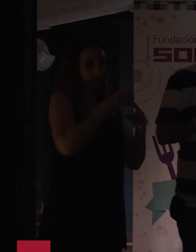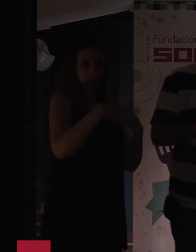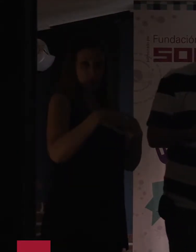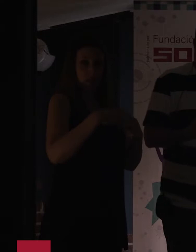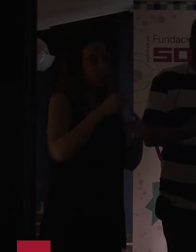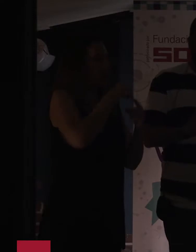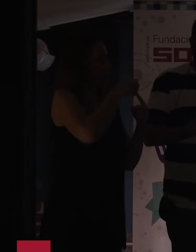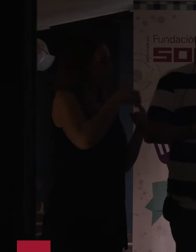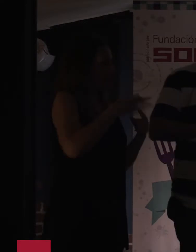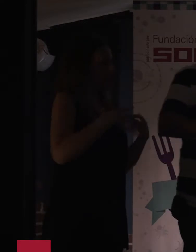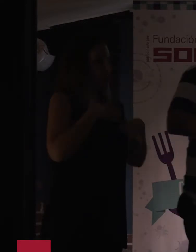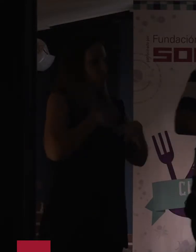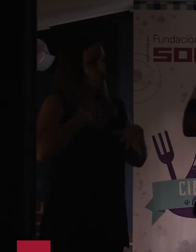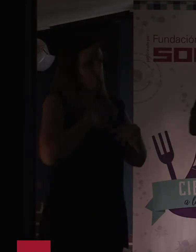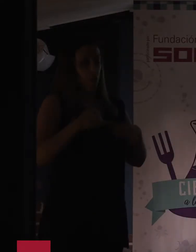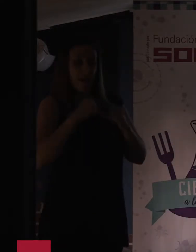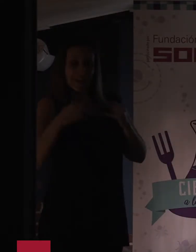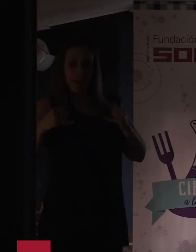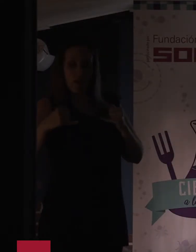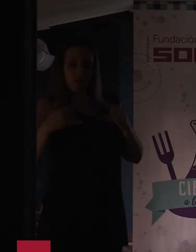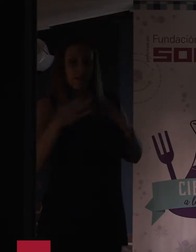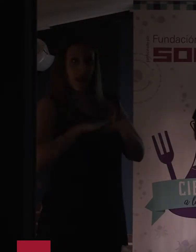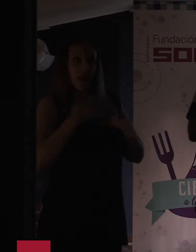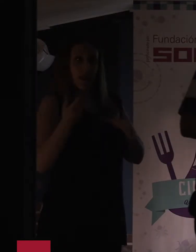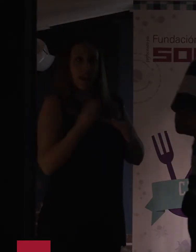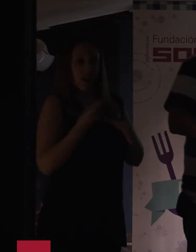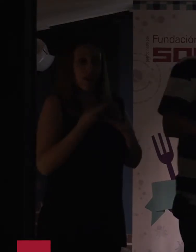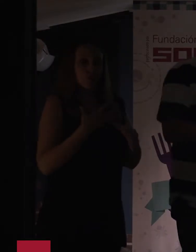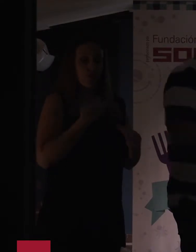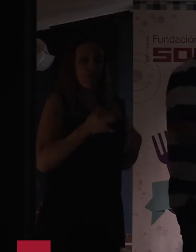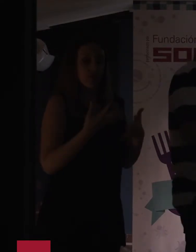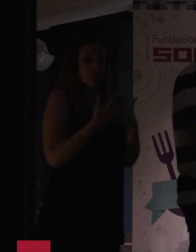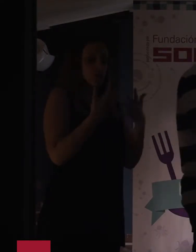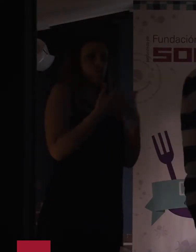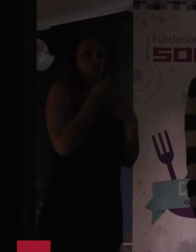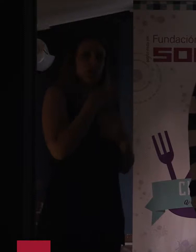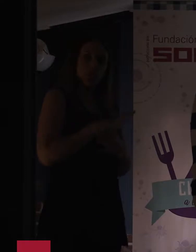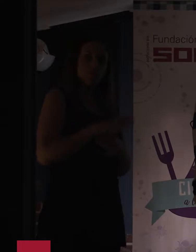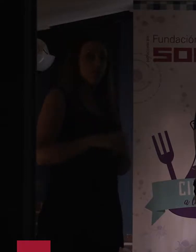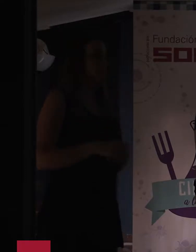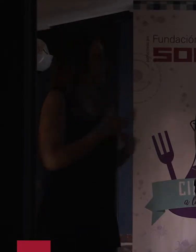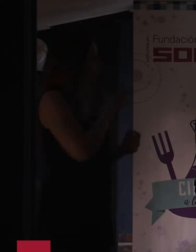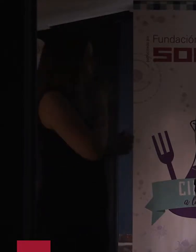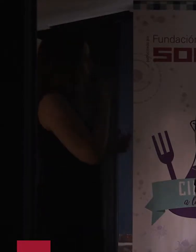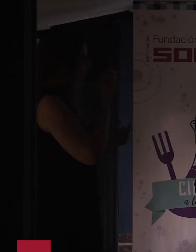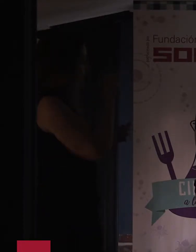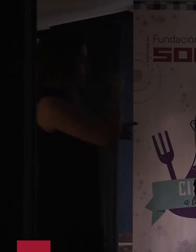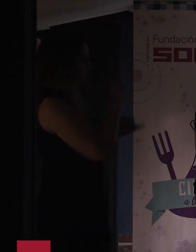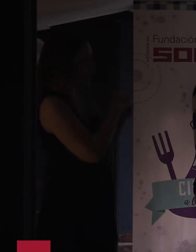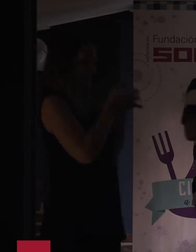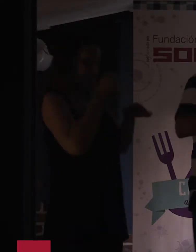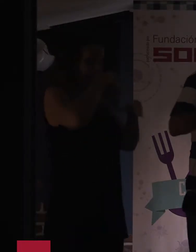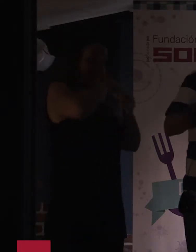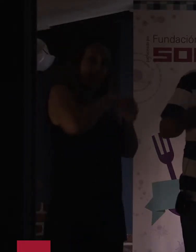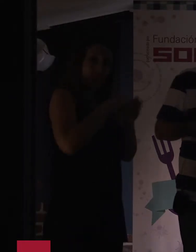sientan cómodas con los hilos y pueden interactuar. Ahora necesitamos meter por aquí la señal que queremos y que las